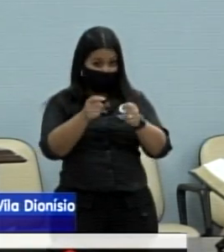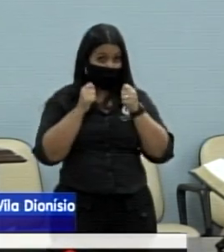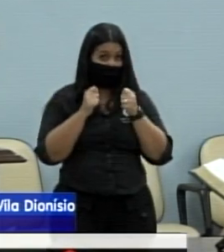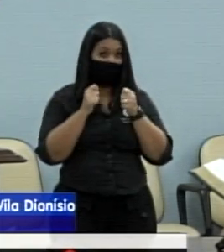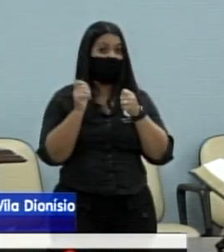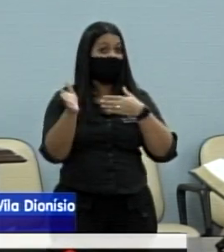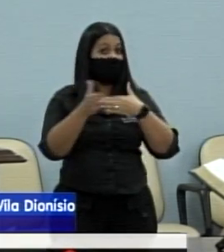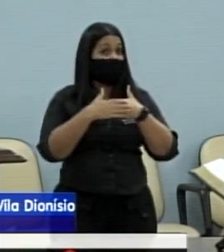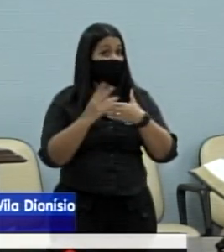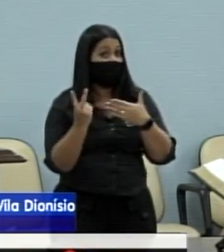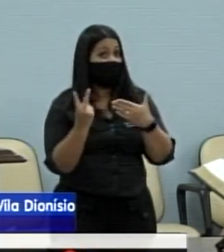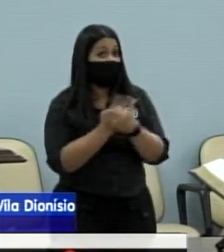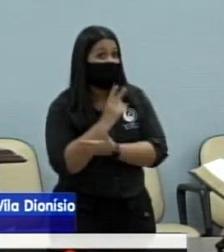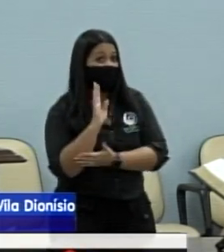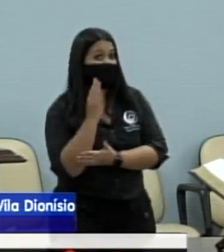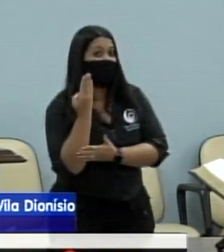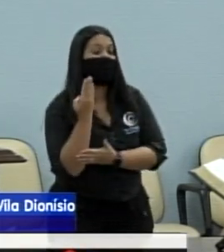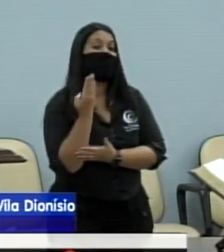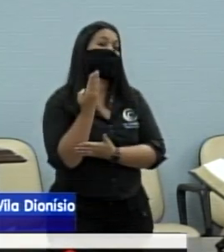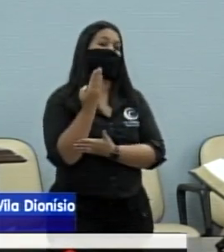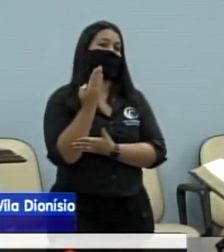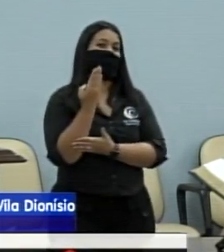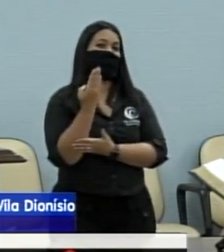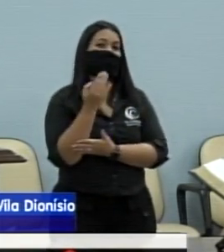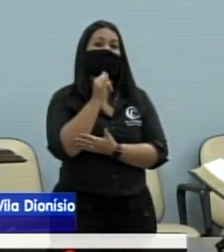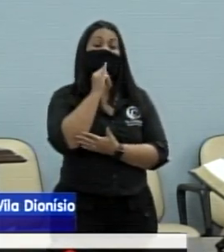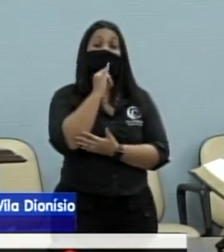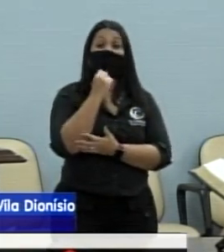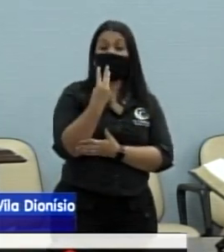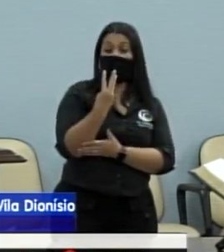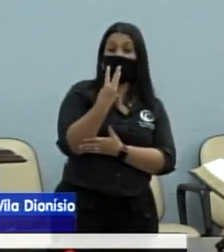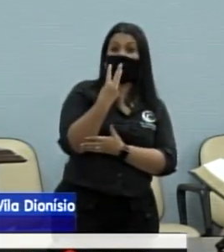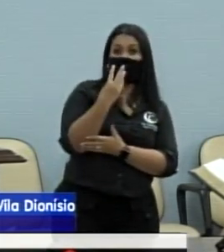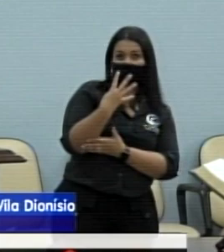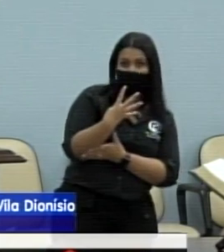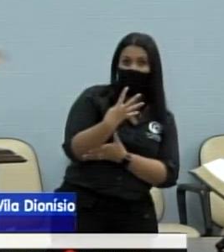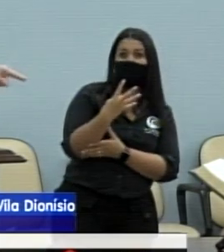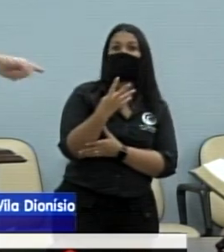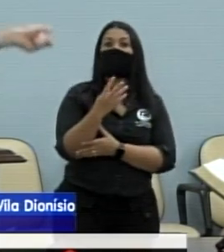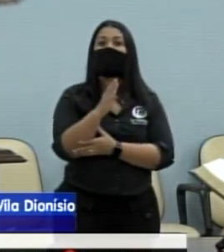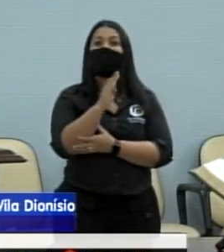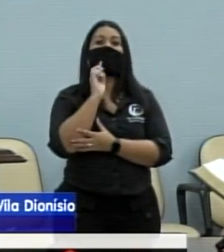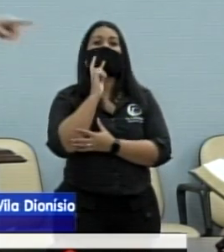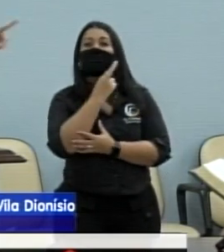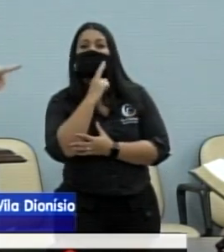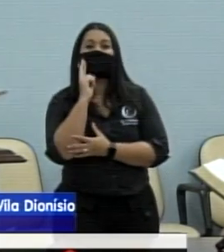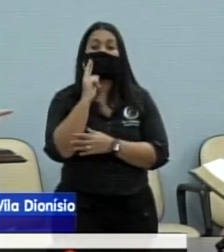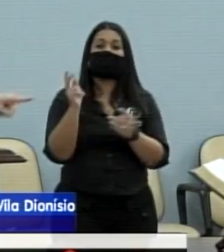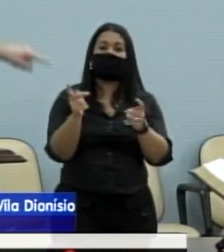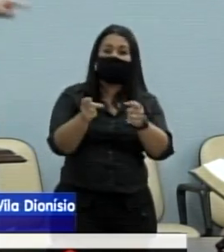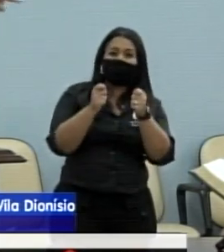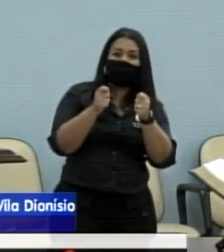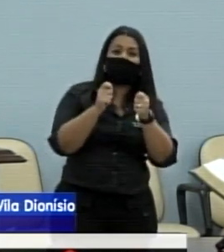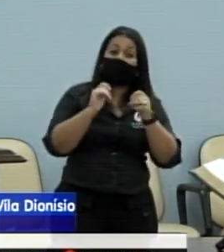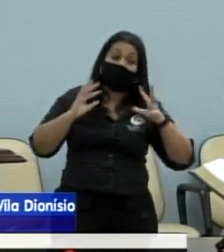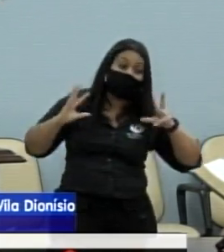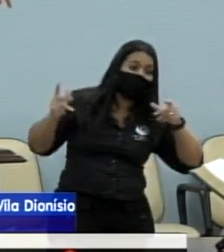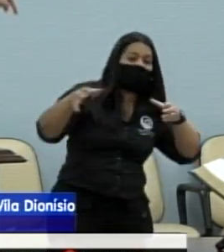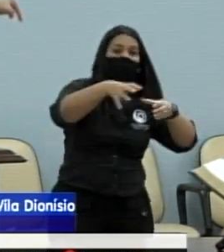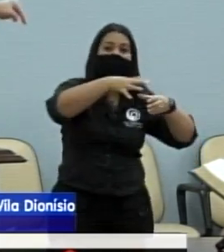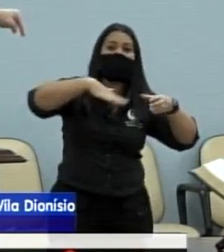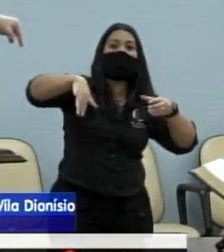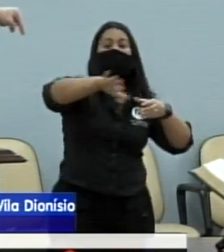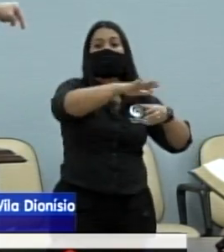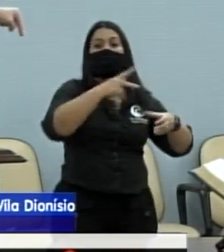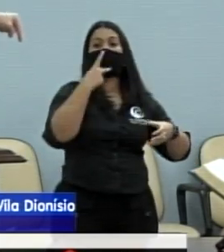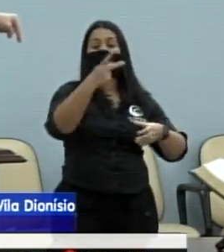Aldenes. Ele não conseguiu controlar 3, 4 bares aqui em Rio Preto que desafiaram ele e resolveu fechar o setor inteiro. Ele disse na